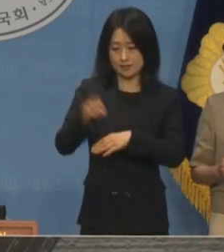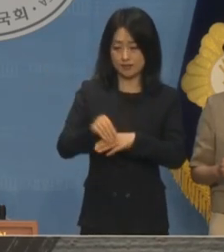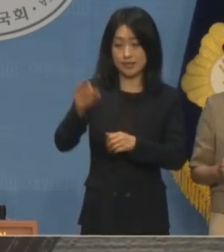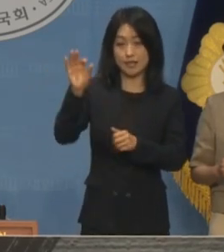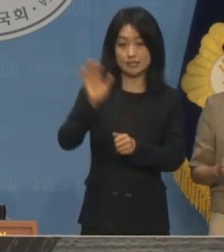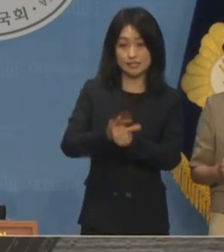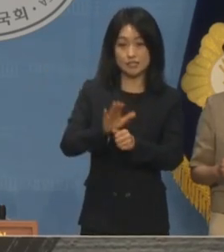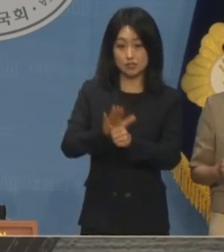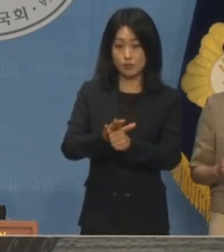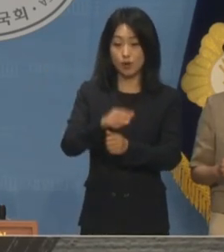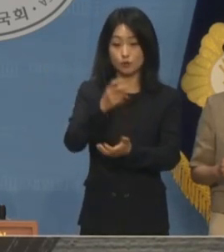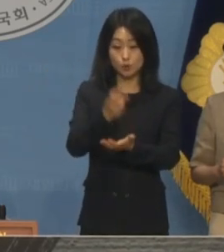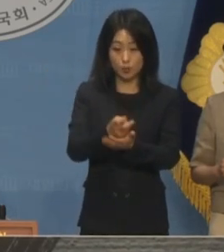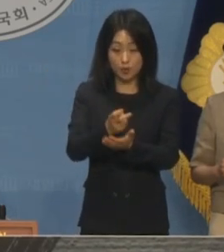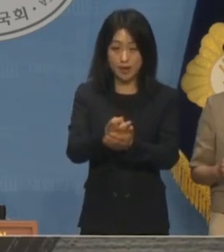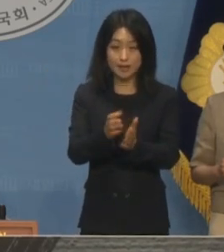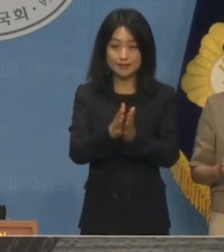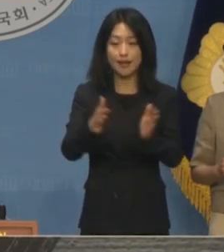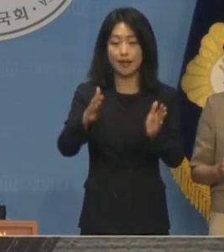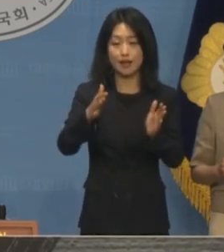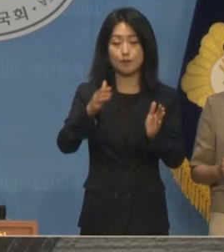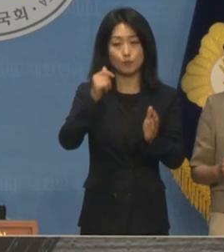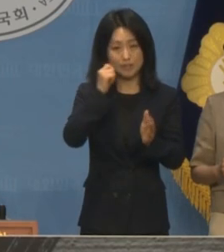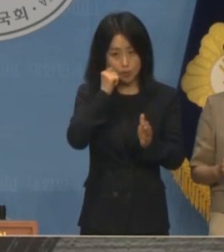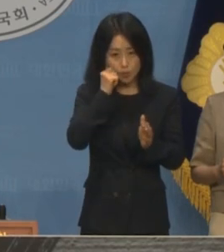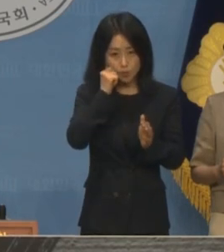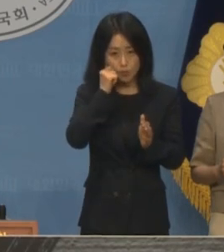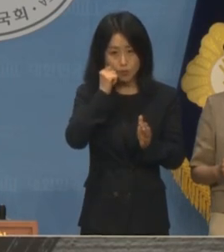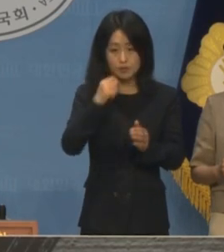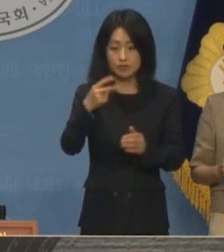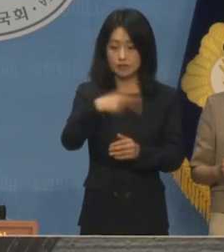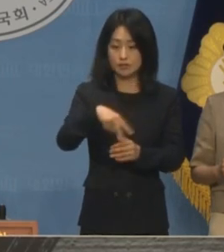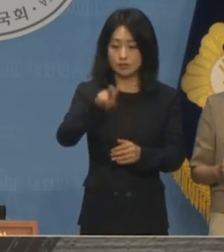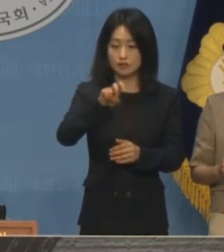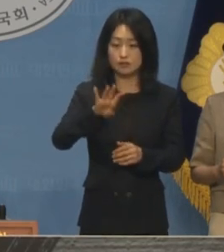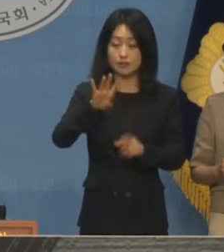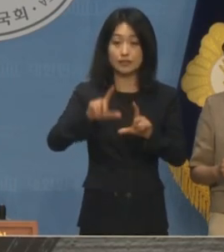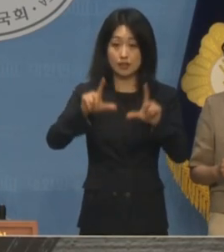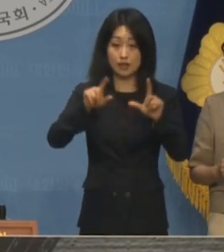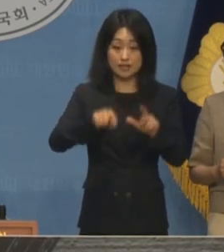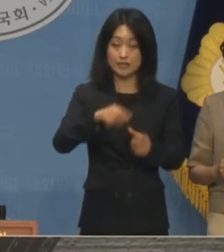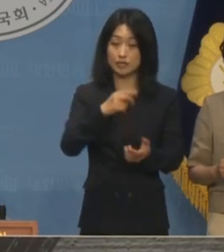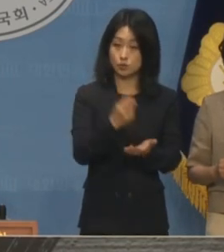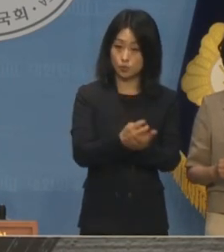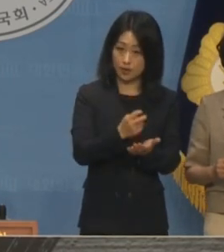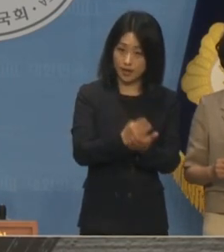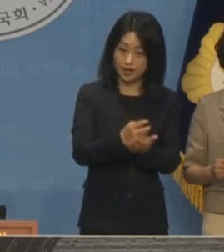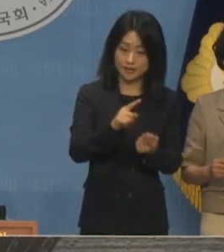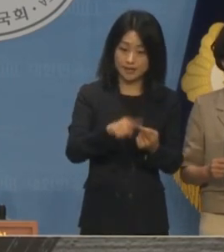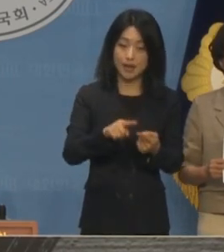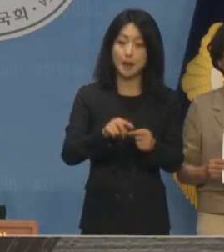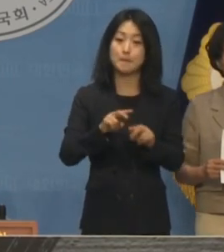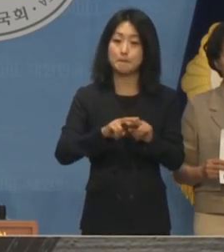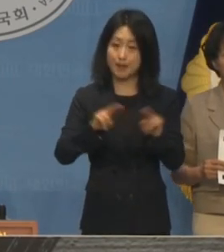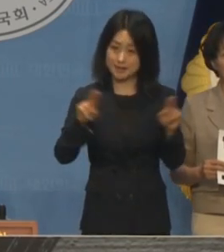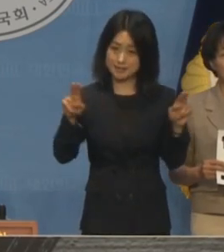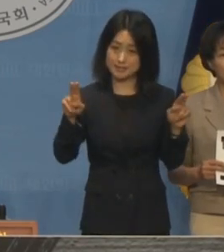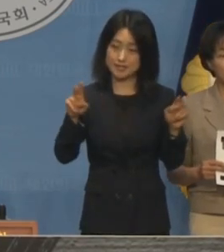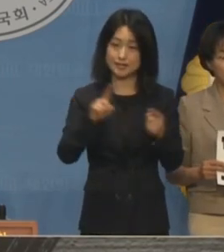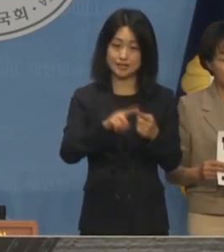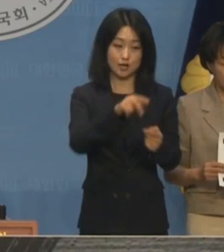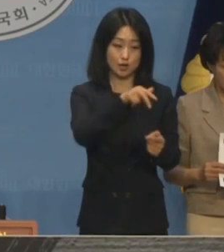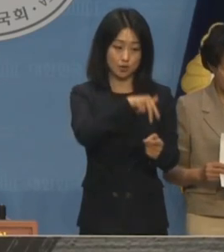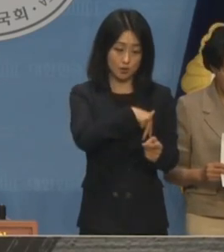제대로 시행되지 못한 채 2024년 현재 이 조례안 대한 폐지안을